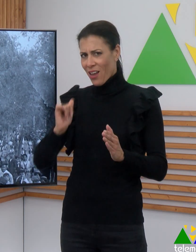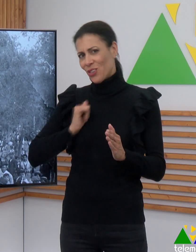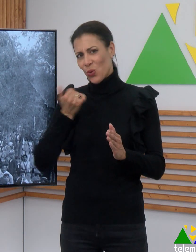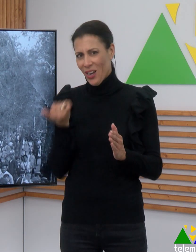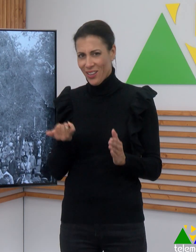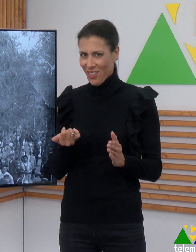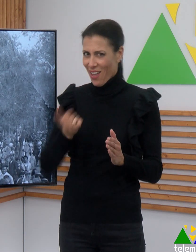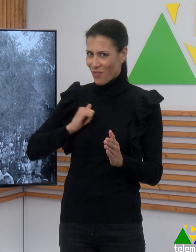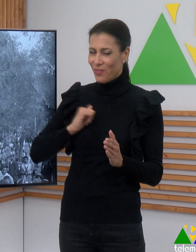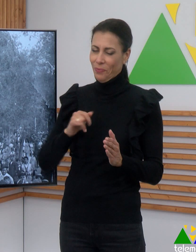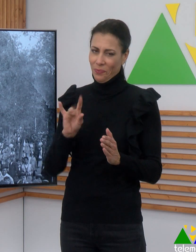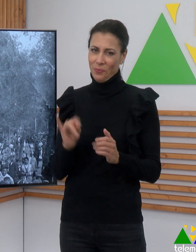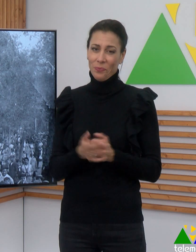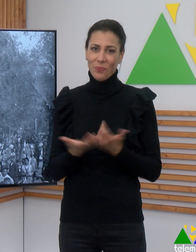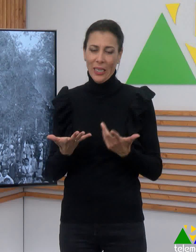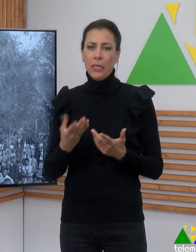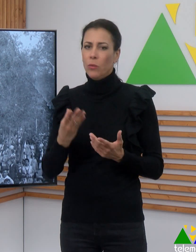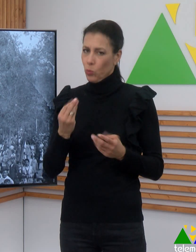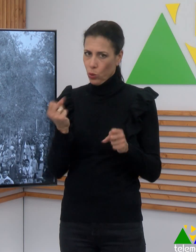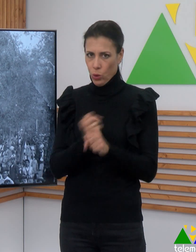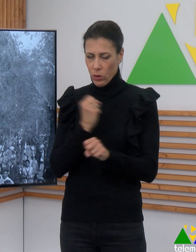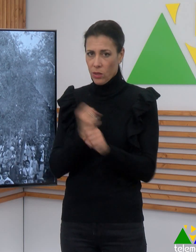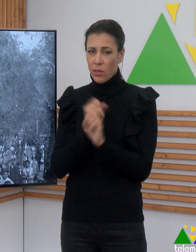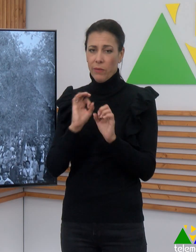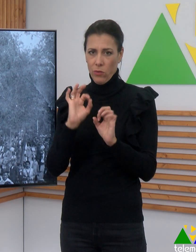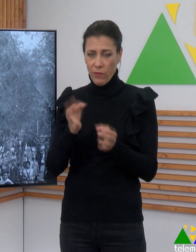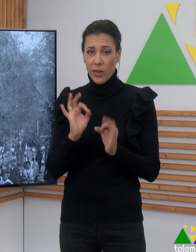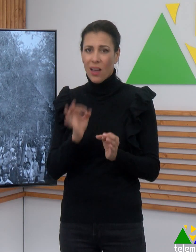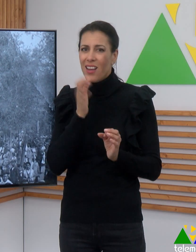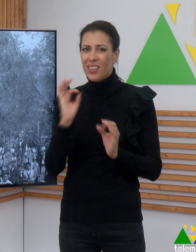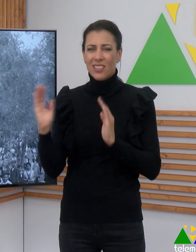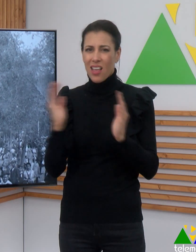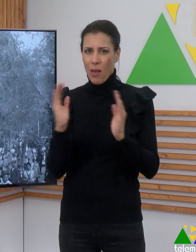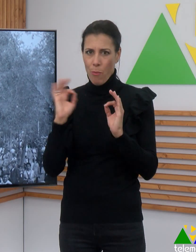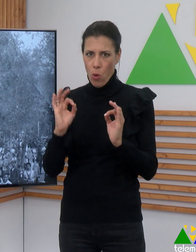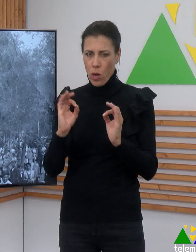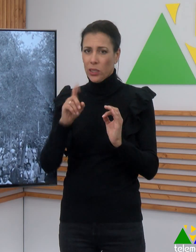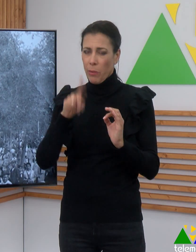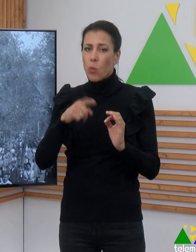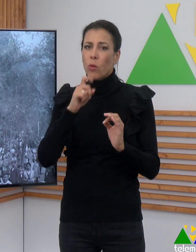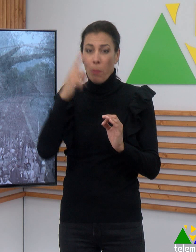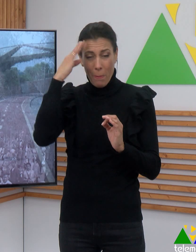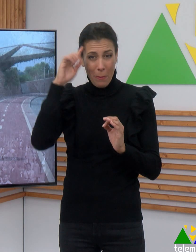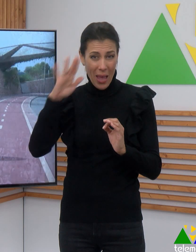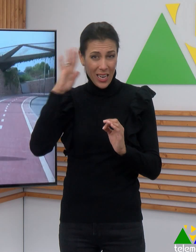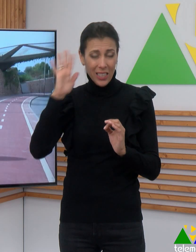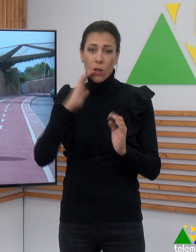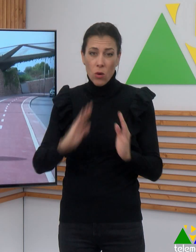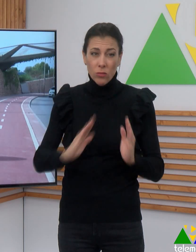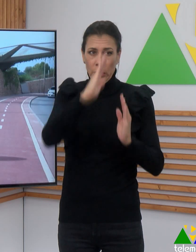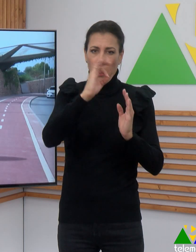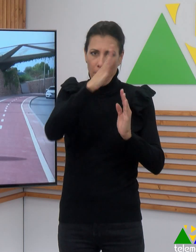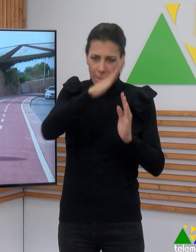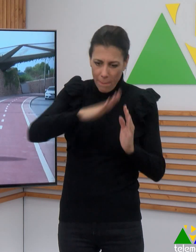Claro, dio mucho trabajo, es verdad que además en la época que se rebaja el cerro también, el cerro estaba la subida del cerro era